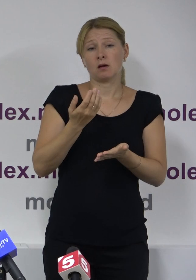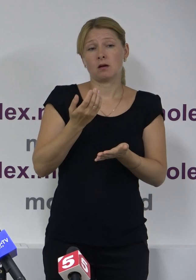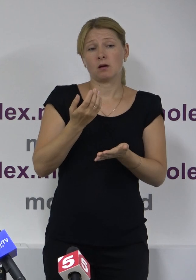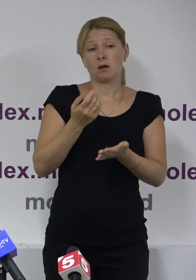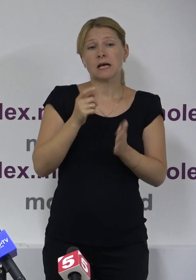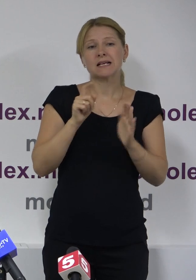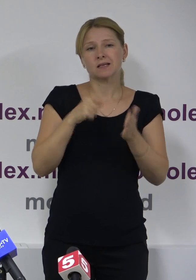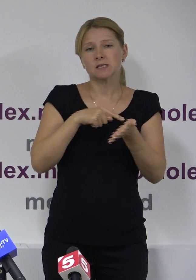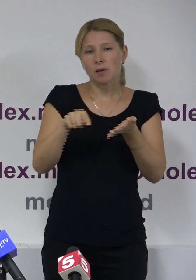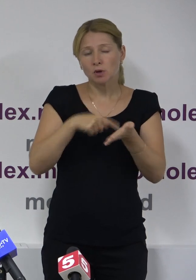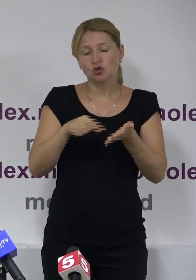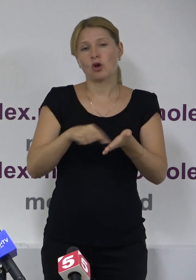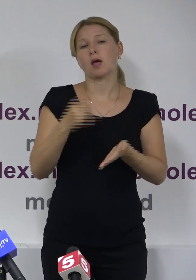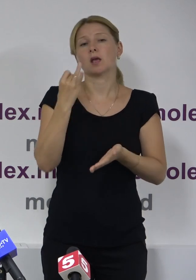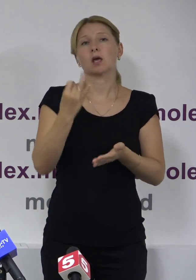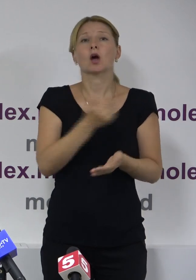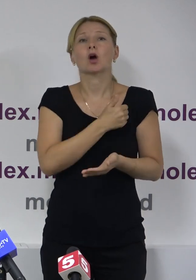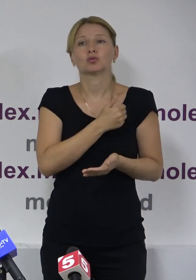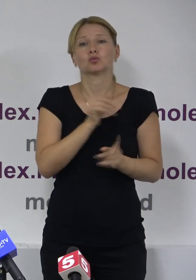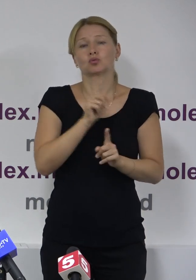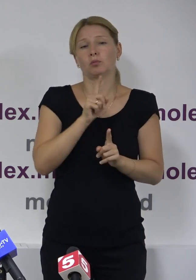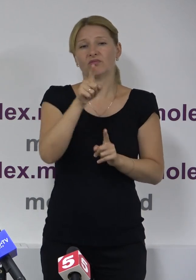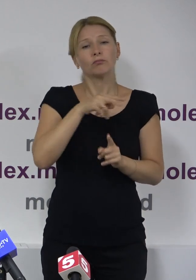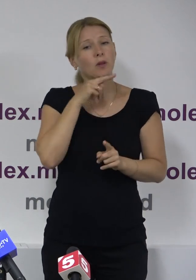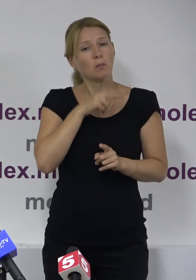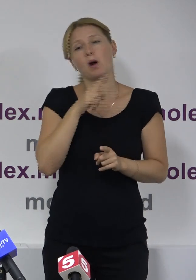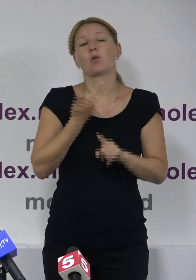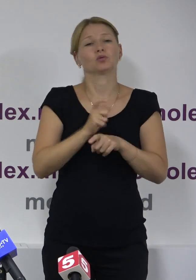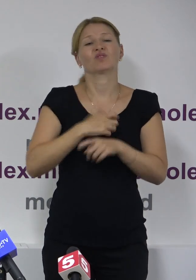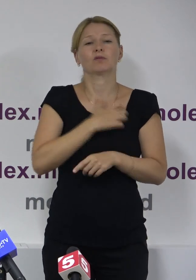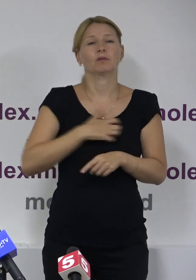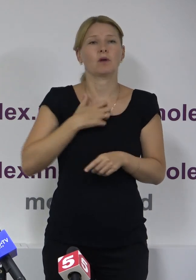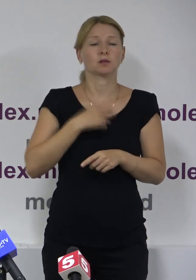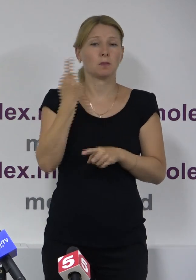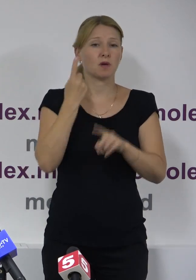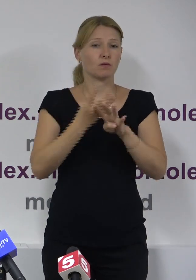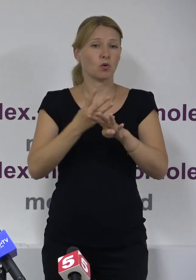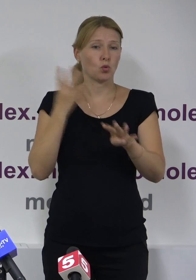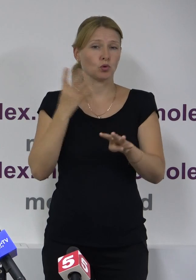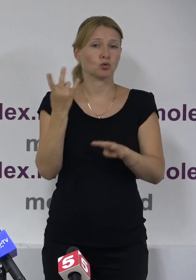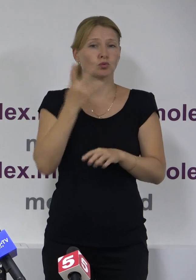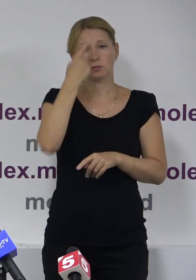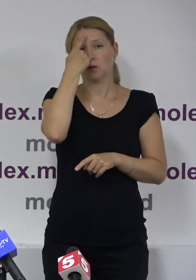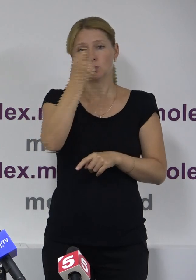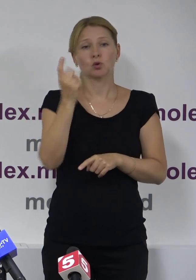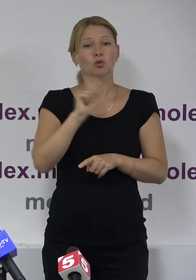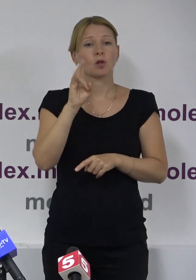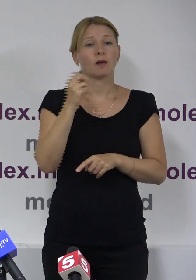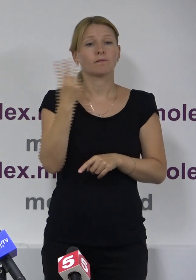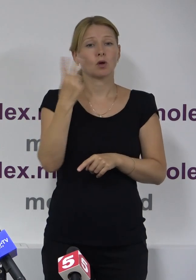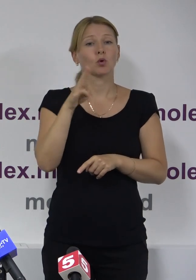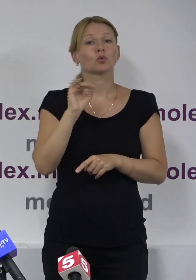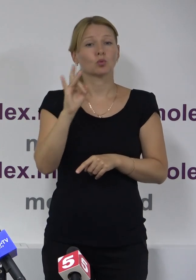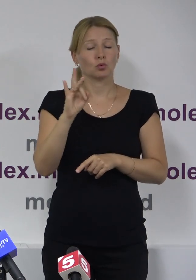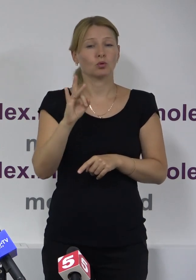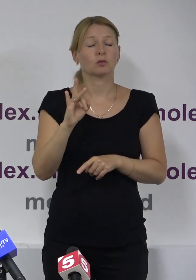la ele, pentru că sunt importante. În primul rând, trebuie să menționăm că pentru turul 2 de scrutin, la